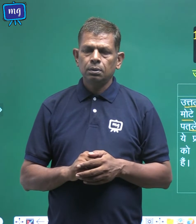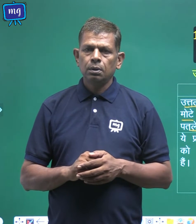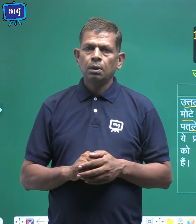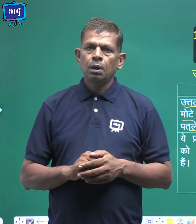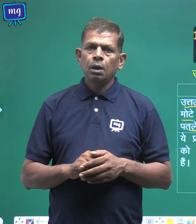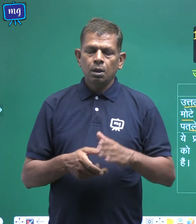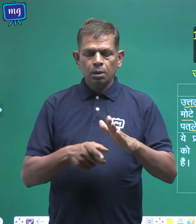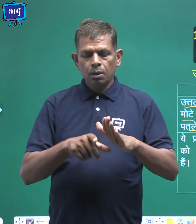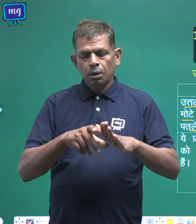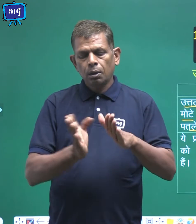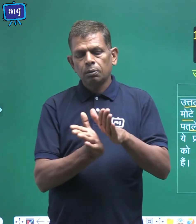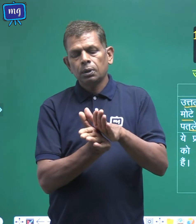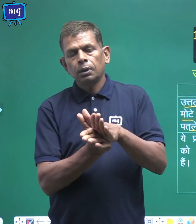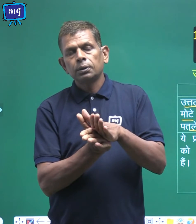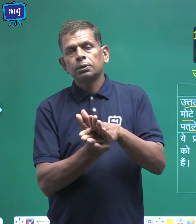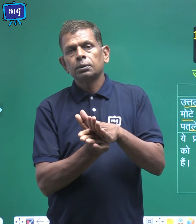अवतल लेंस